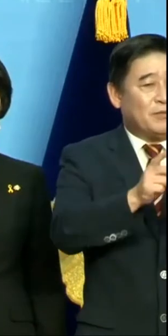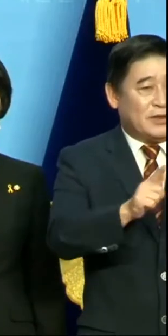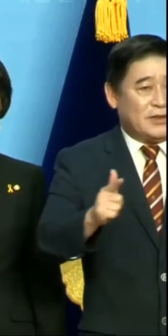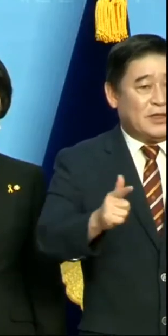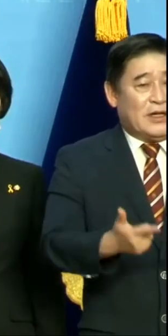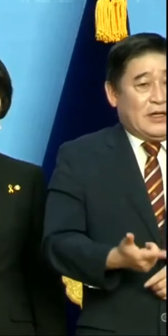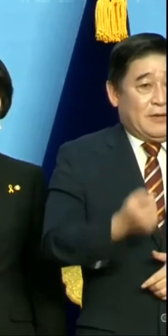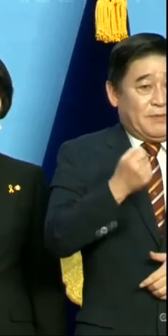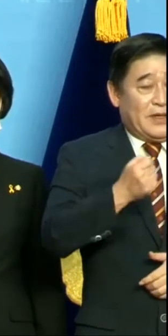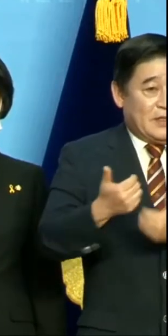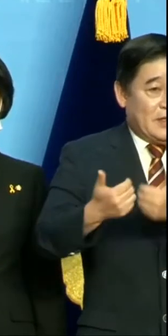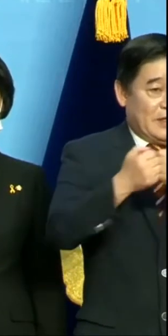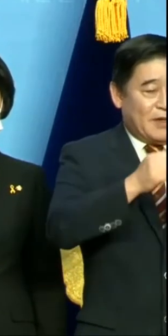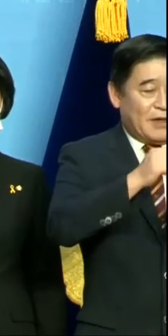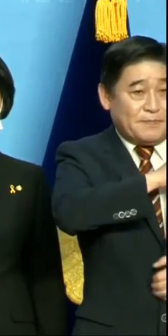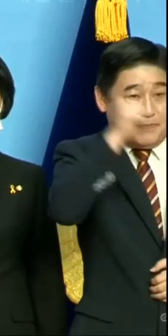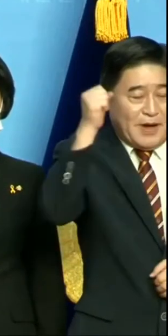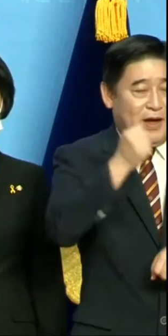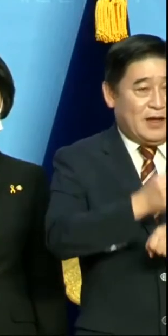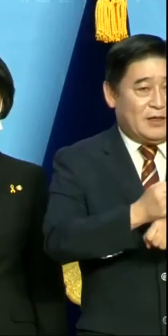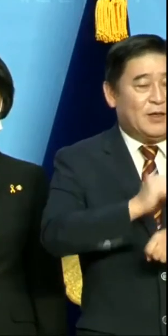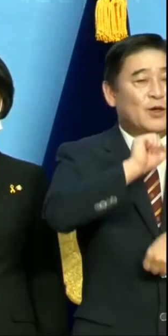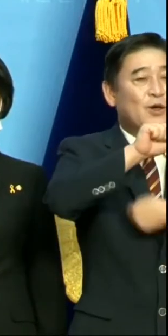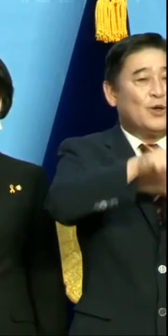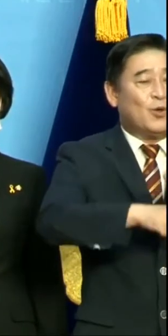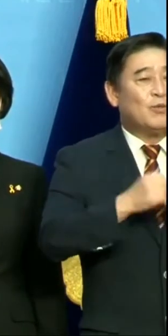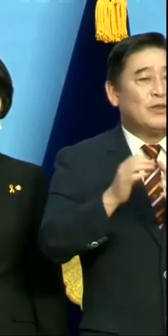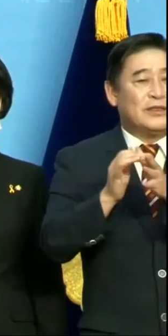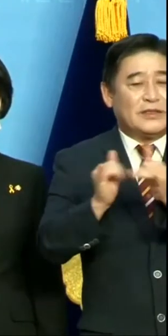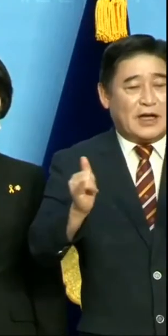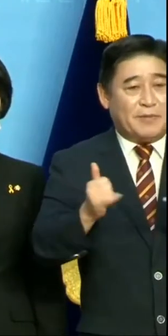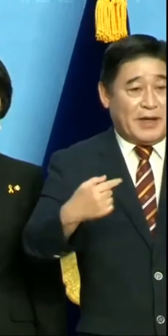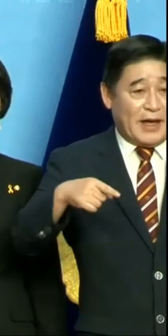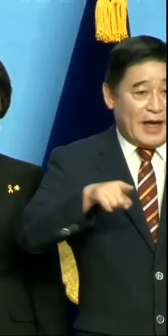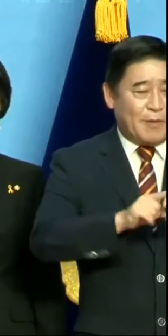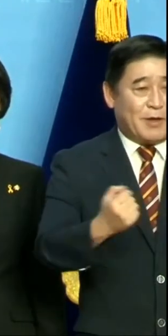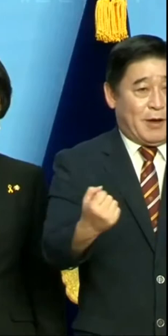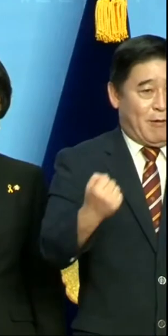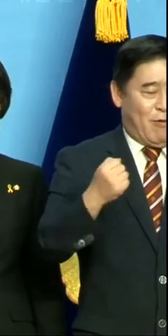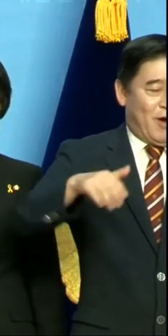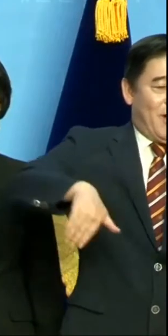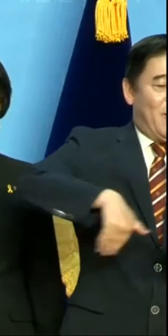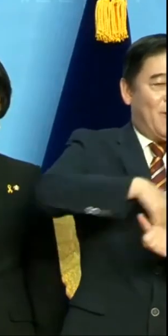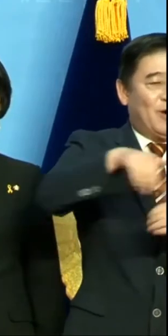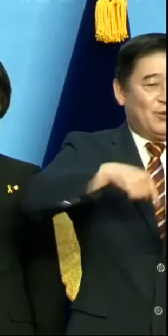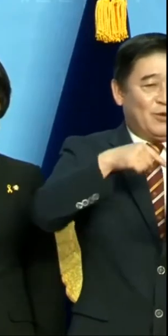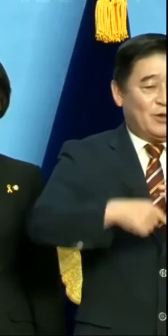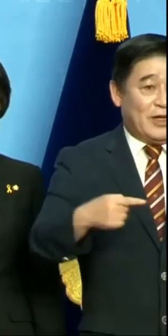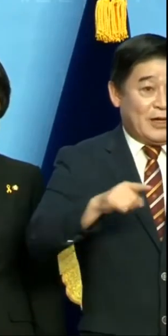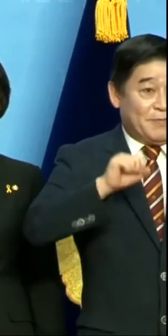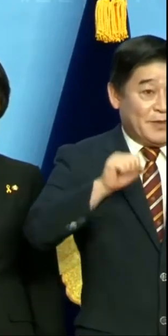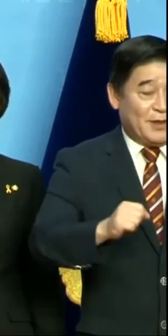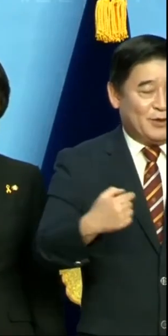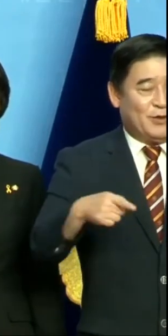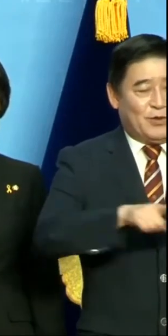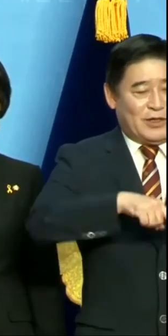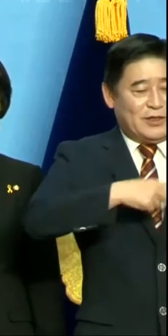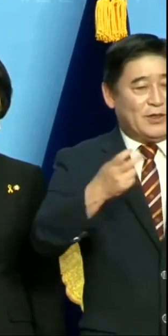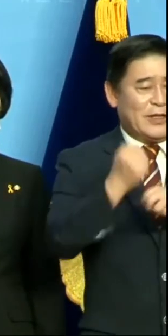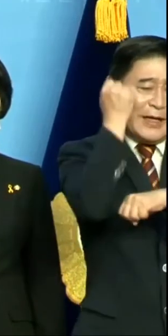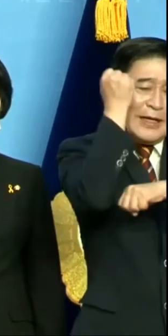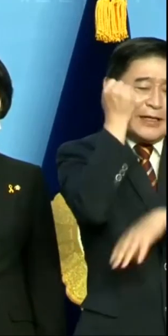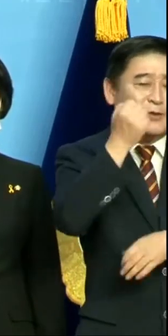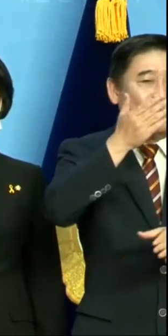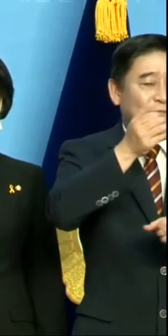주소 끼 심사하고 통과시켜서 동물과 사람 모두가 건강한 환경에서 공존하기 위한 정책의 기틀을